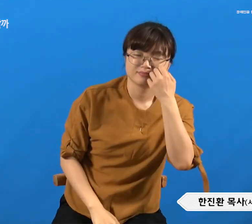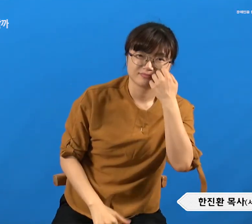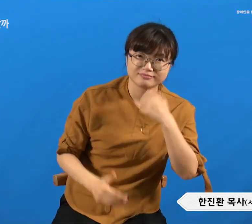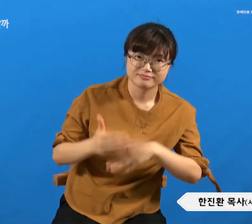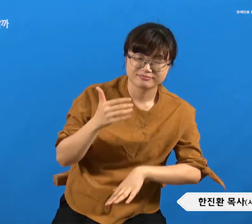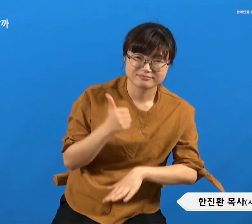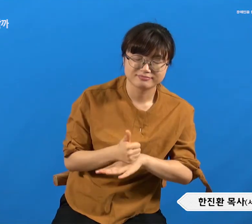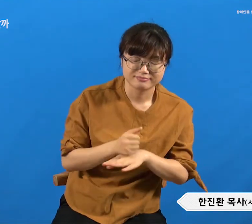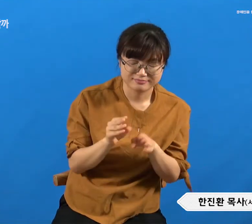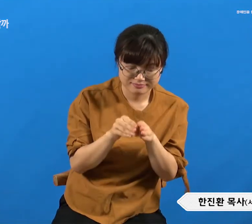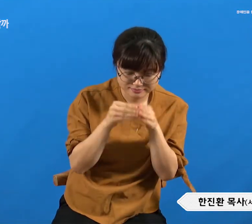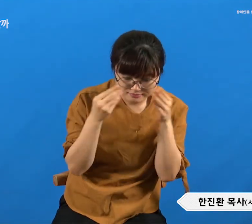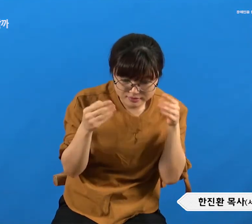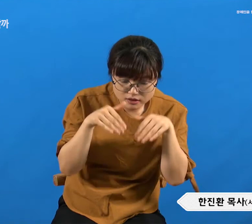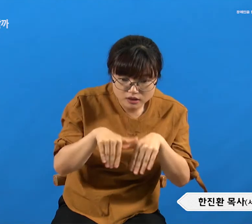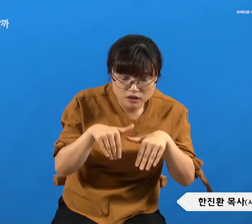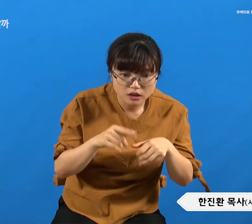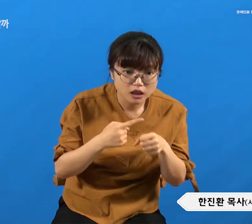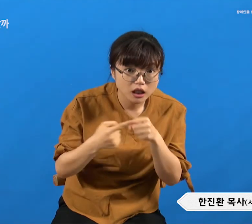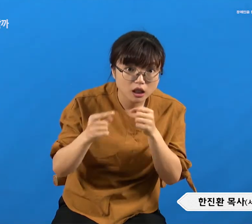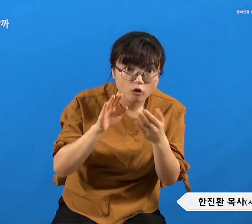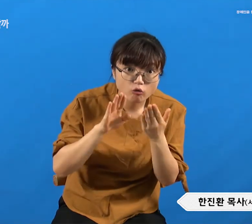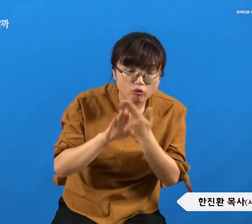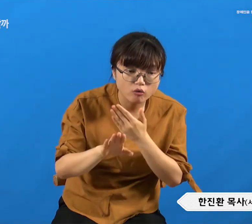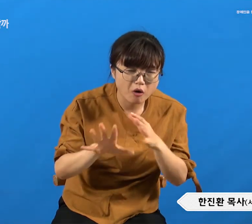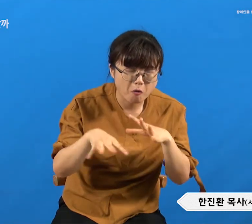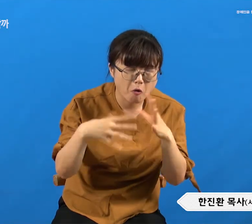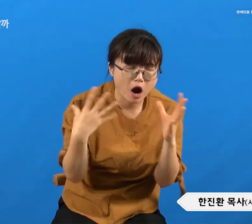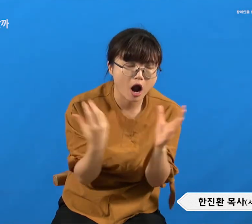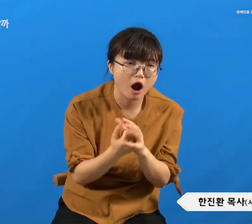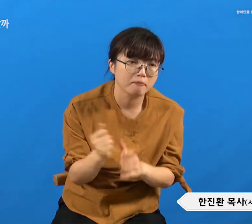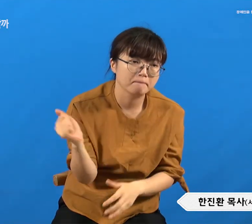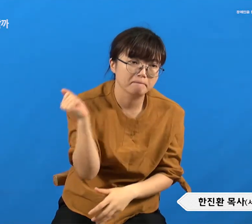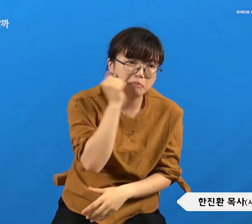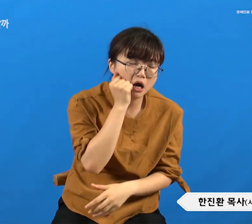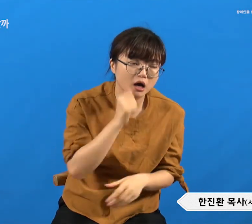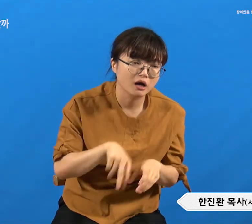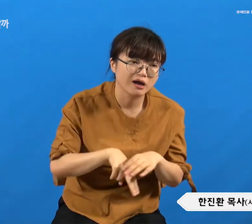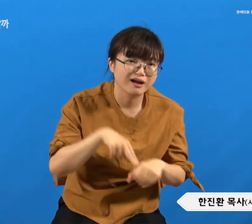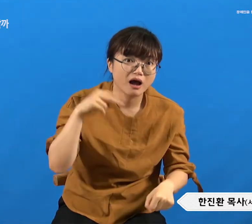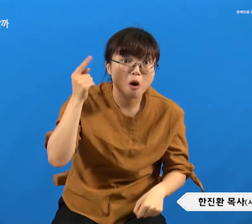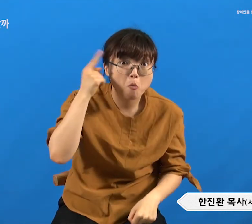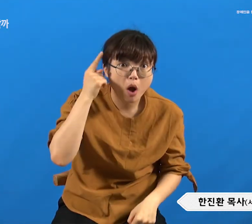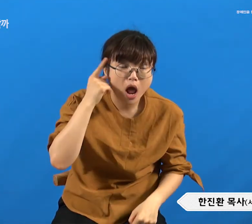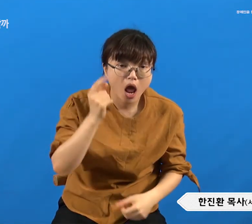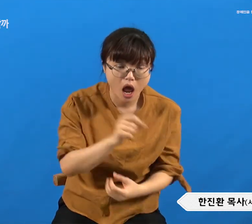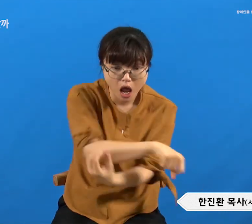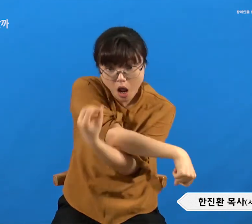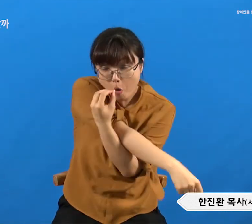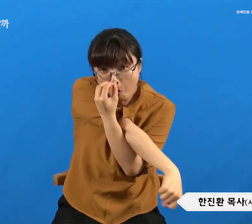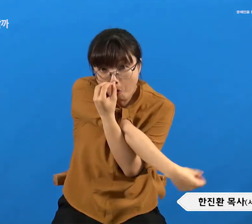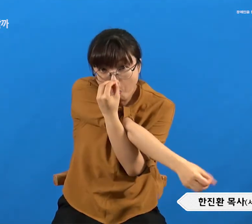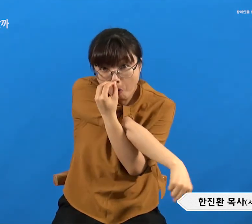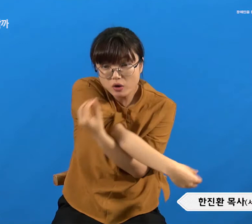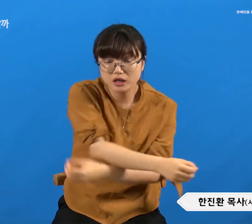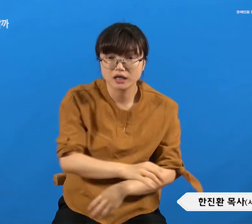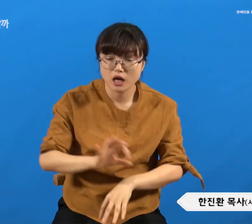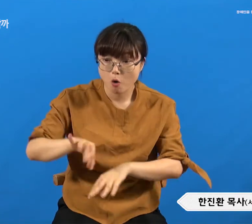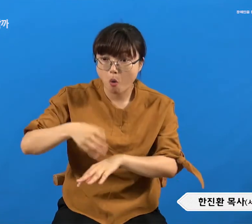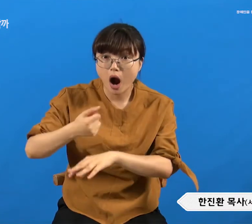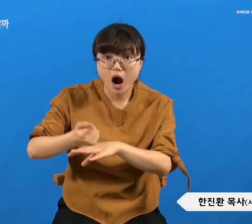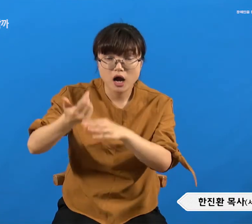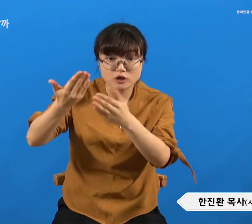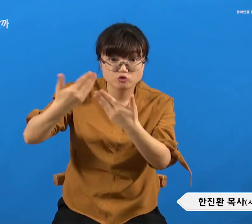그런데 막상 그 신하는 1년 후에 쫄딱 망하고 말았습니다. 왜냐하면 임금이